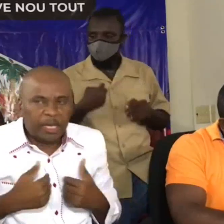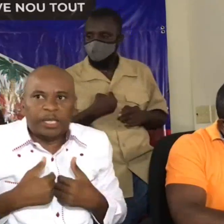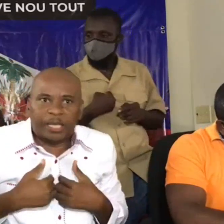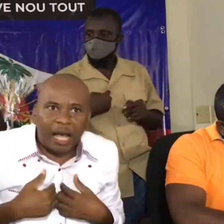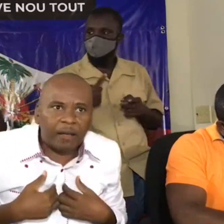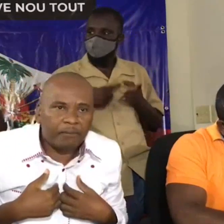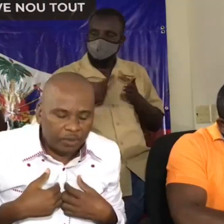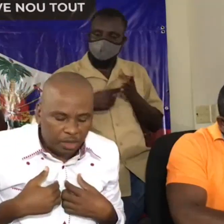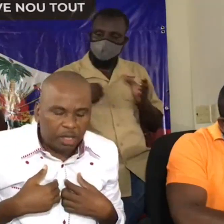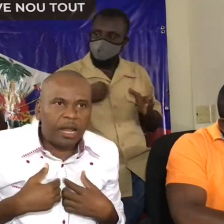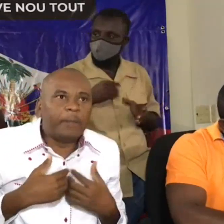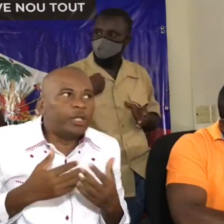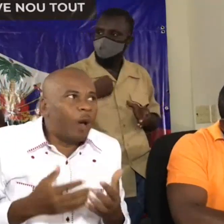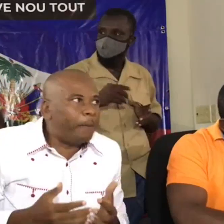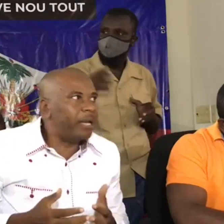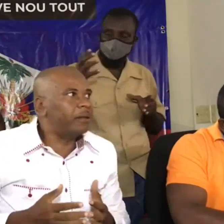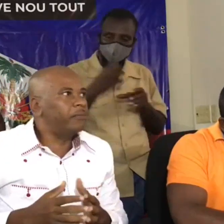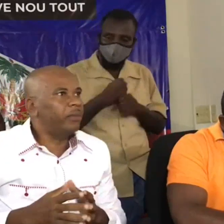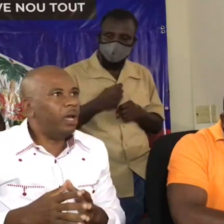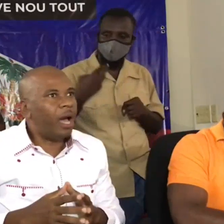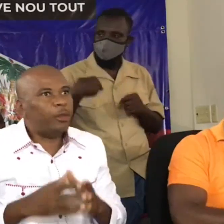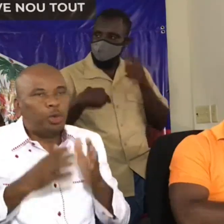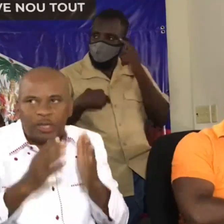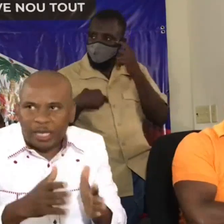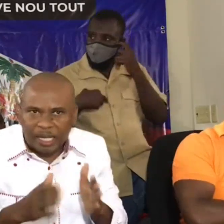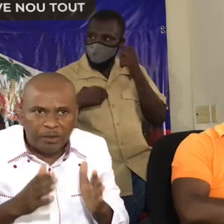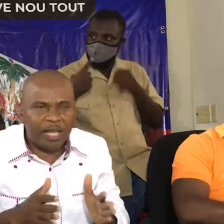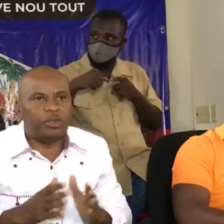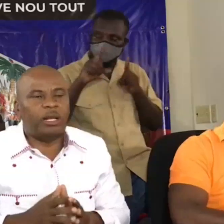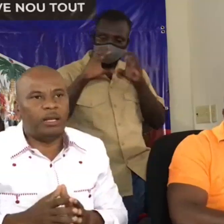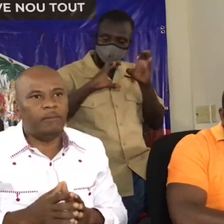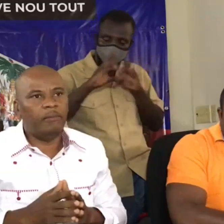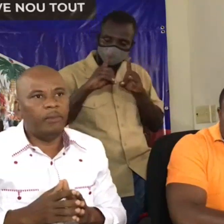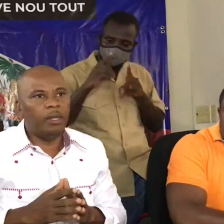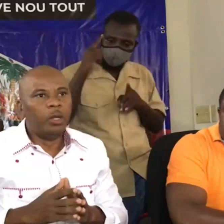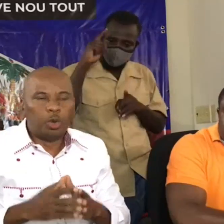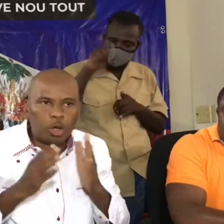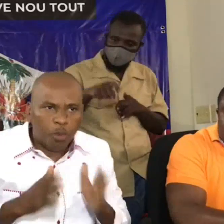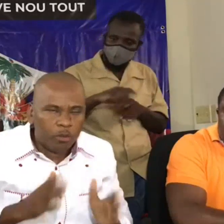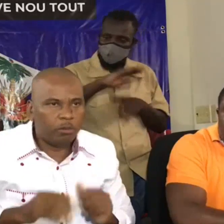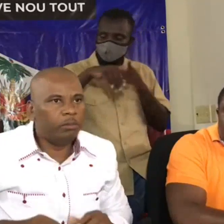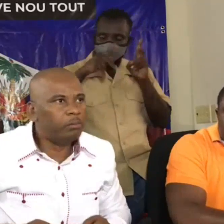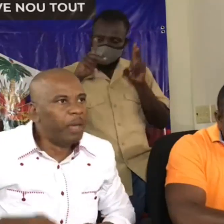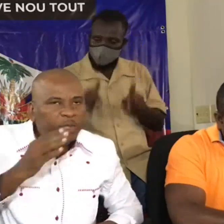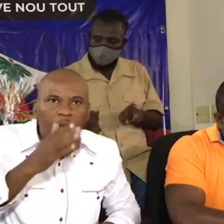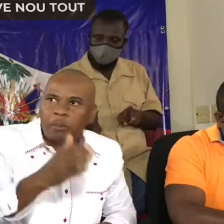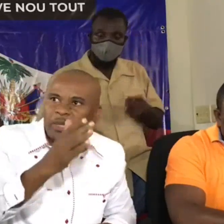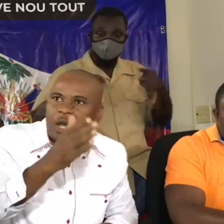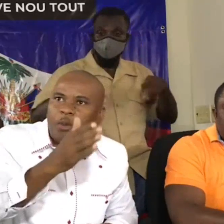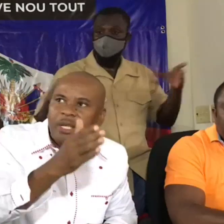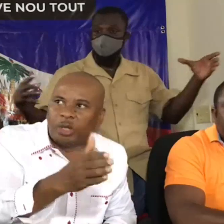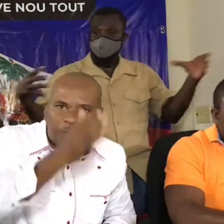Et c'est dans ce sens, nous lançons un appel à tout secteur dans la vie nationale. Tout le monde, même